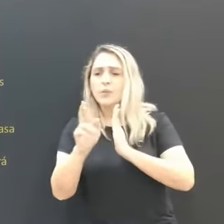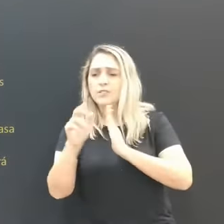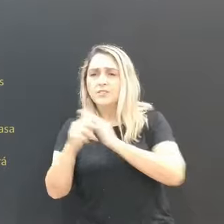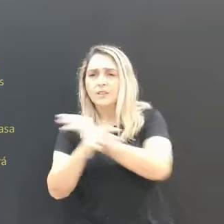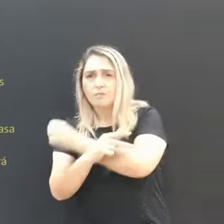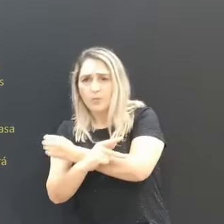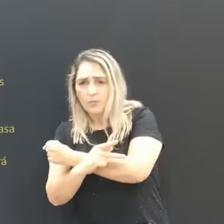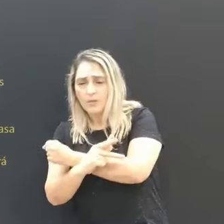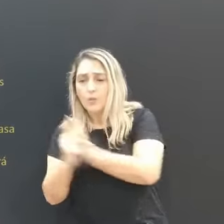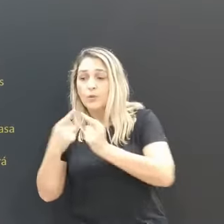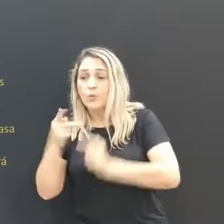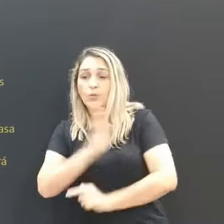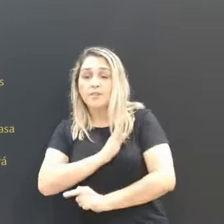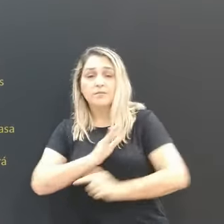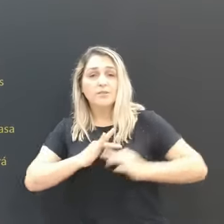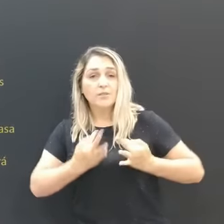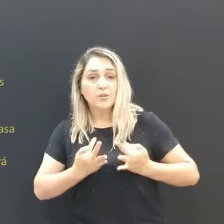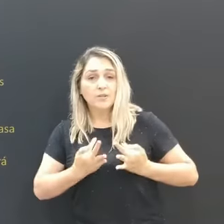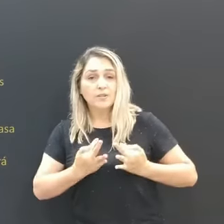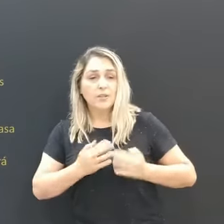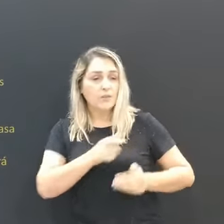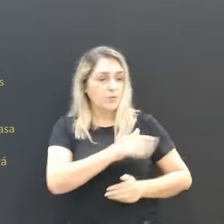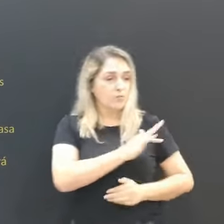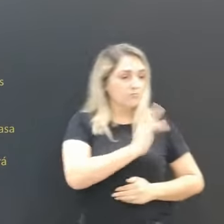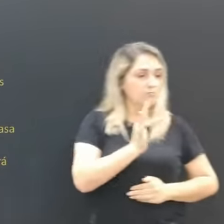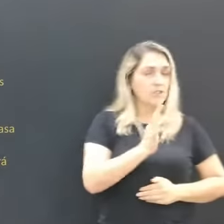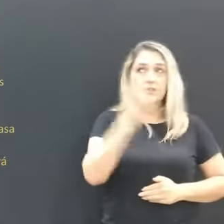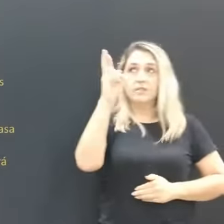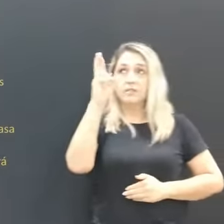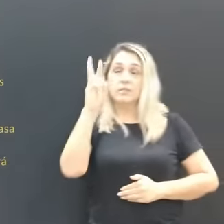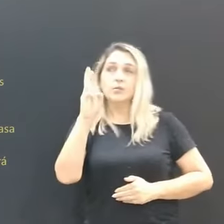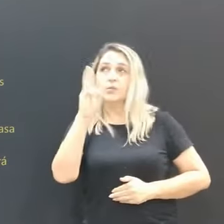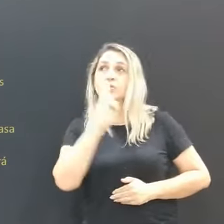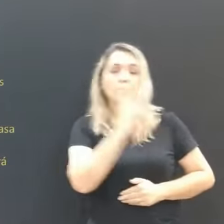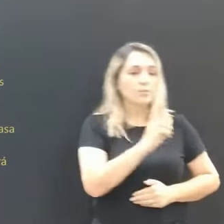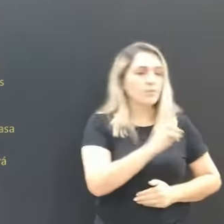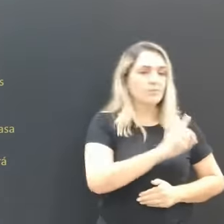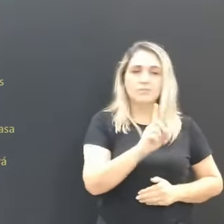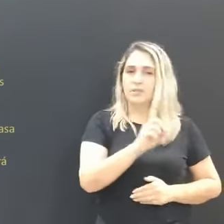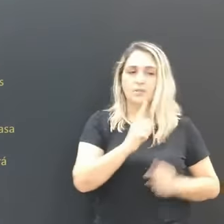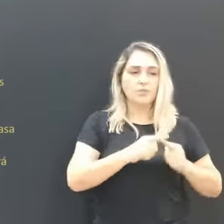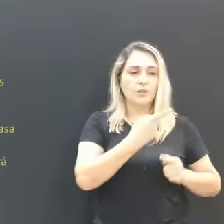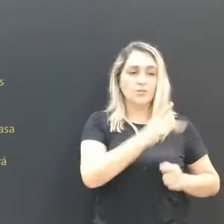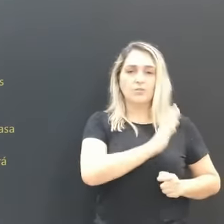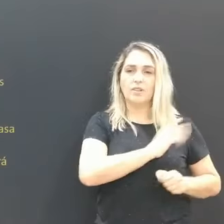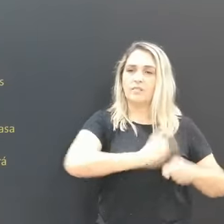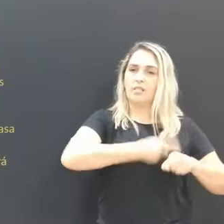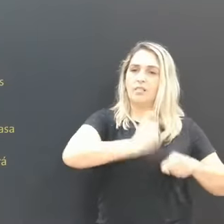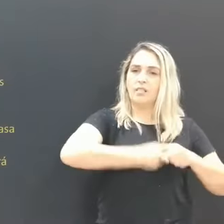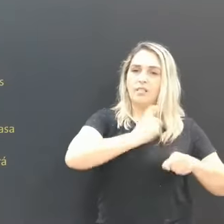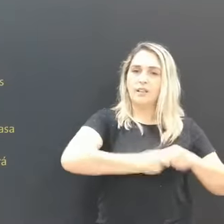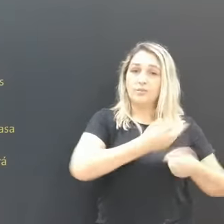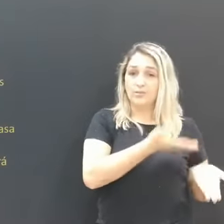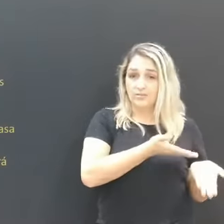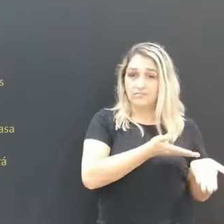orações, que era muito diferente do fariseu. O publicano tinha uma vida simples e o fariseu